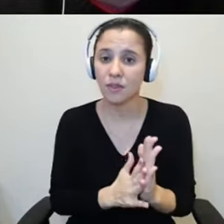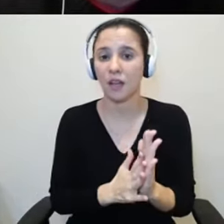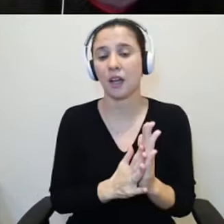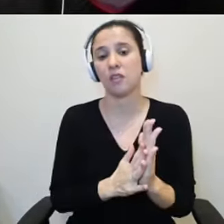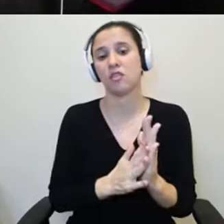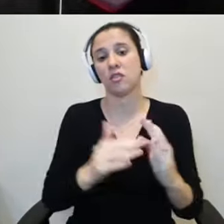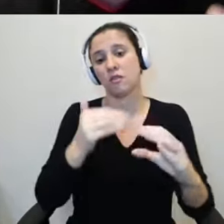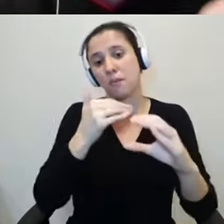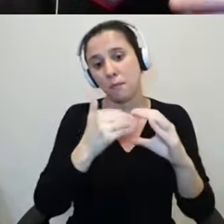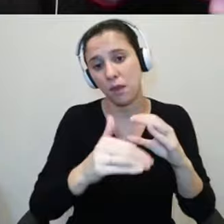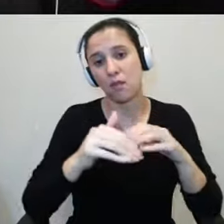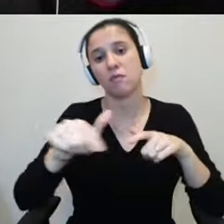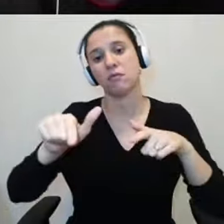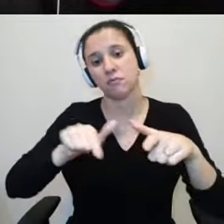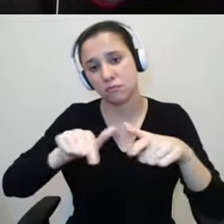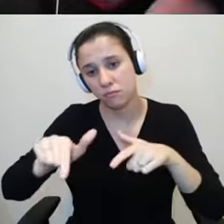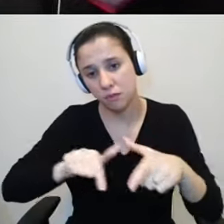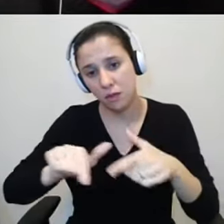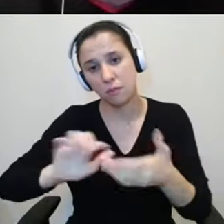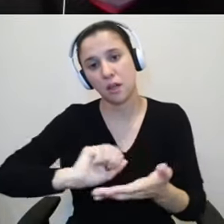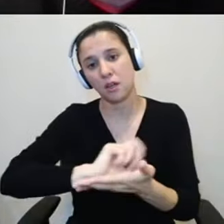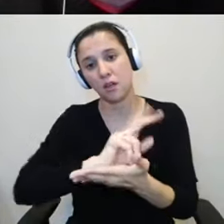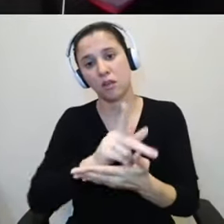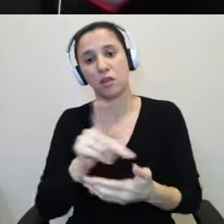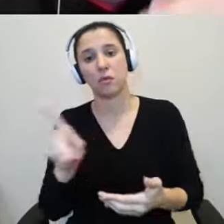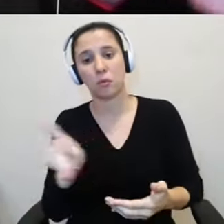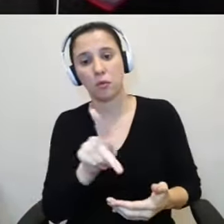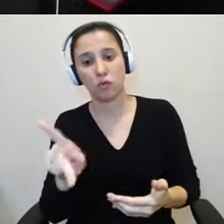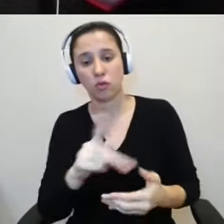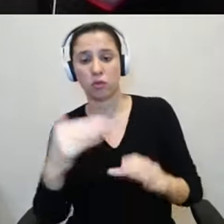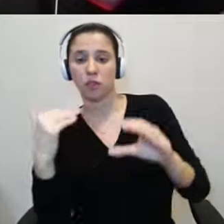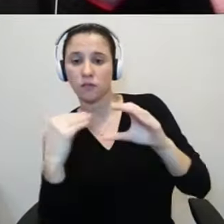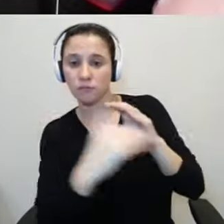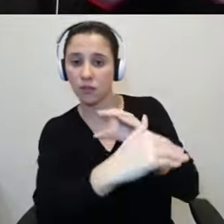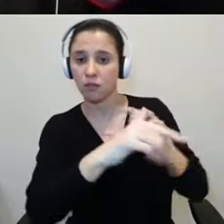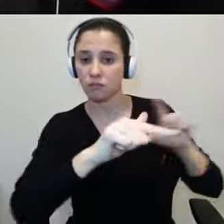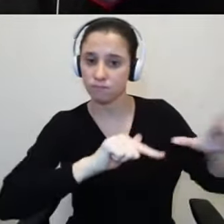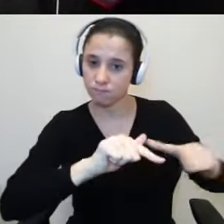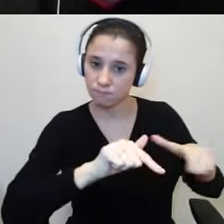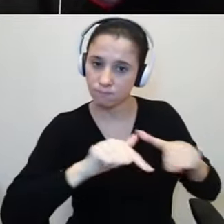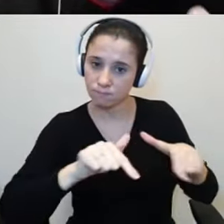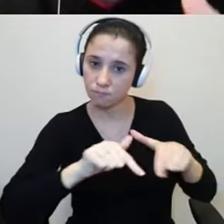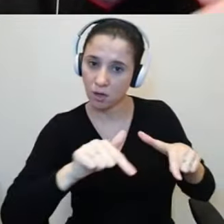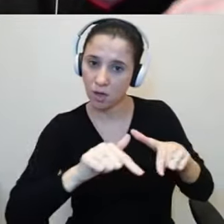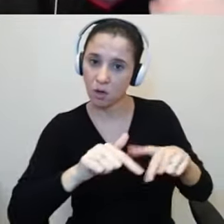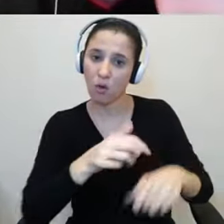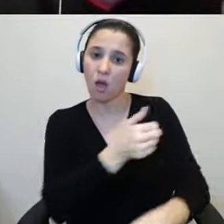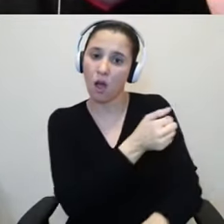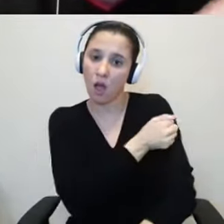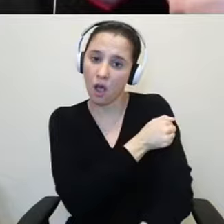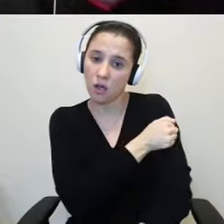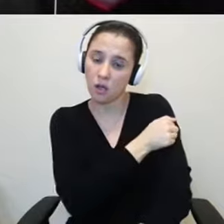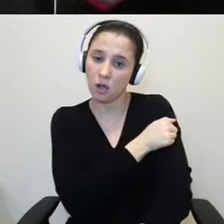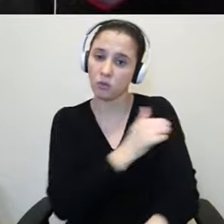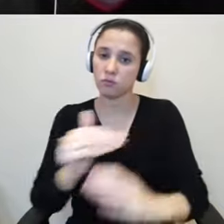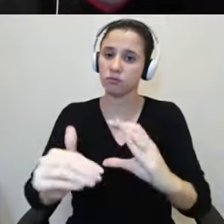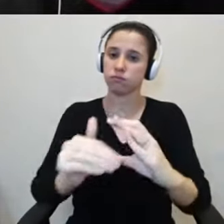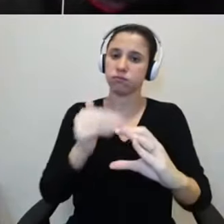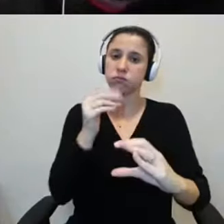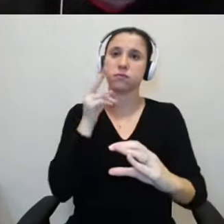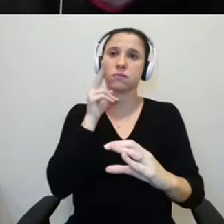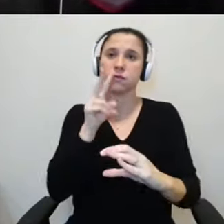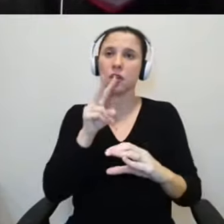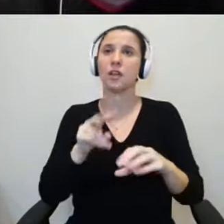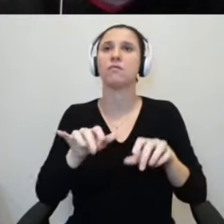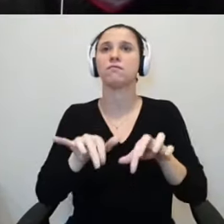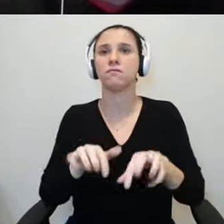os docentes vão enviar trabalhos e os alunos vão ter um tempo para desenvolver e enviar